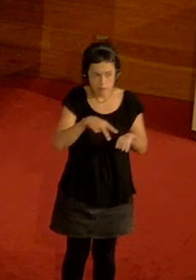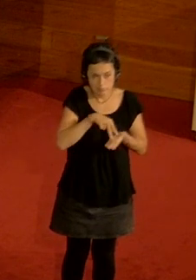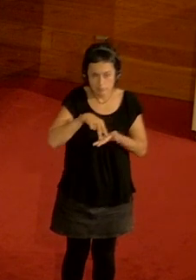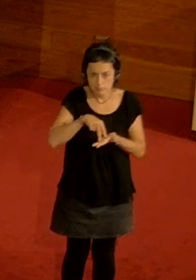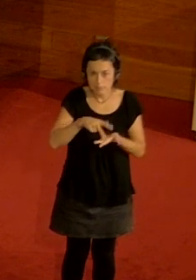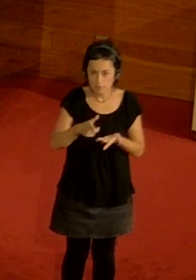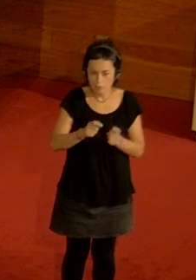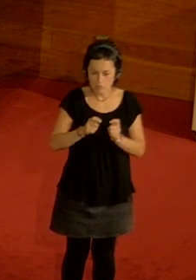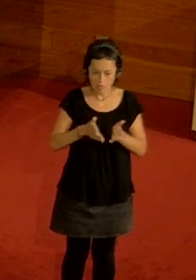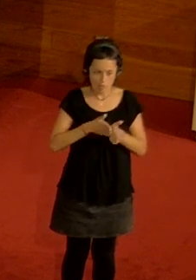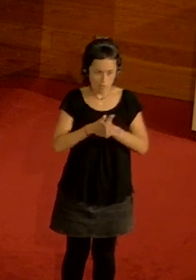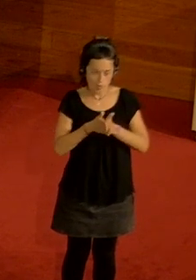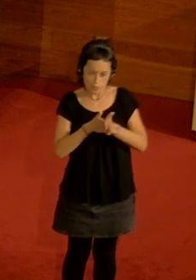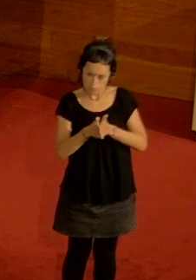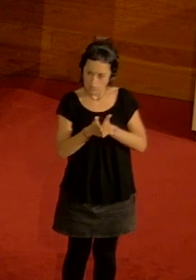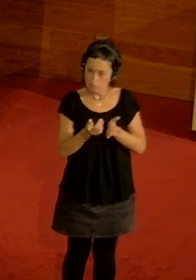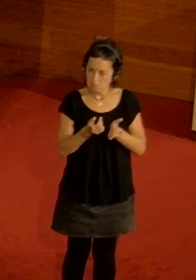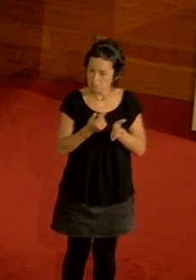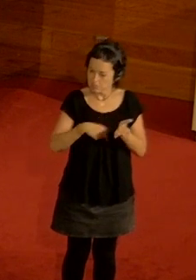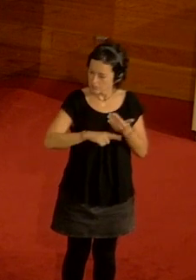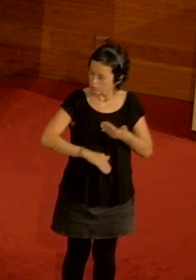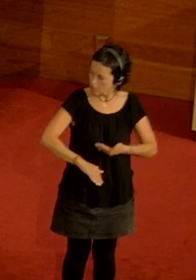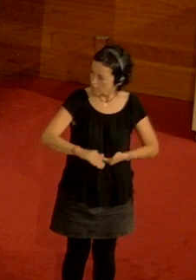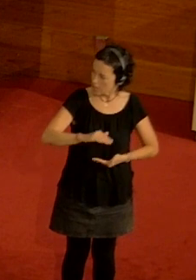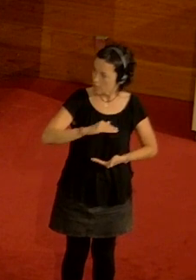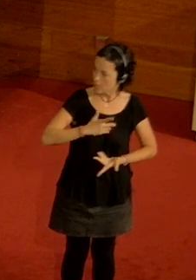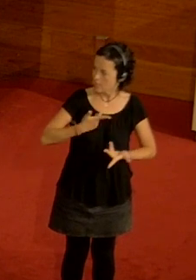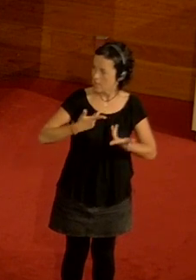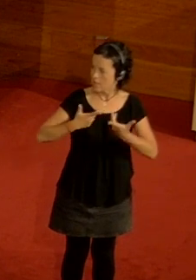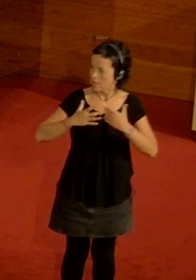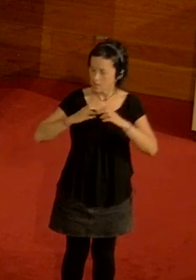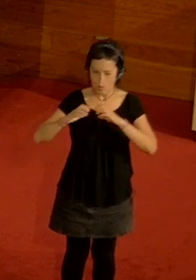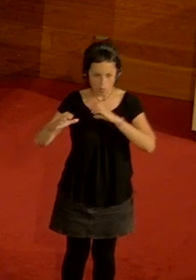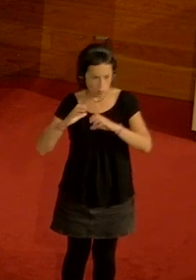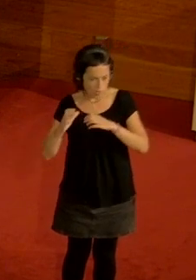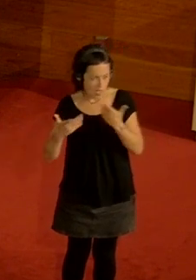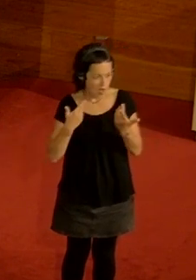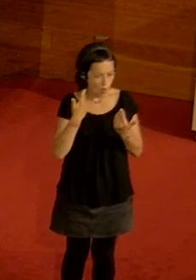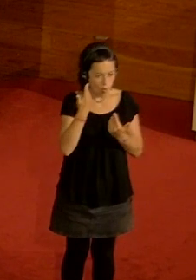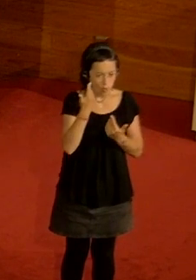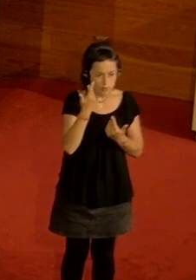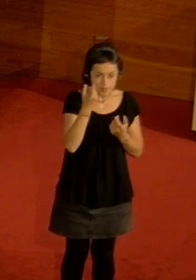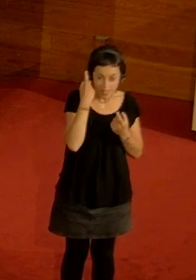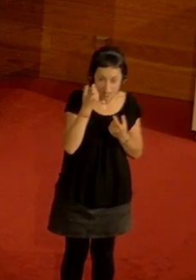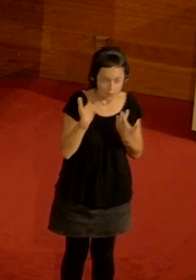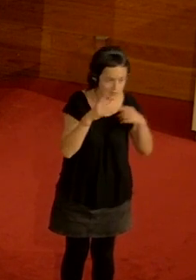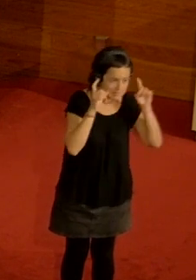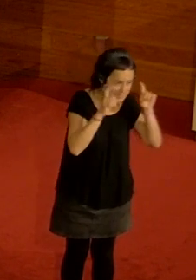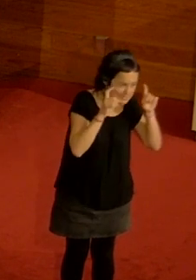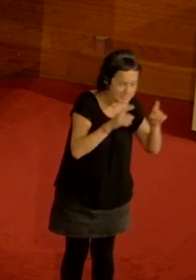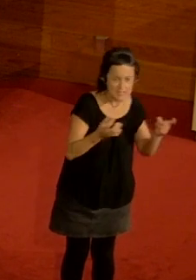nos motiva y lo que tenemos que ser capaces también yo creo que de comunicar a nuestros estudiantes y y a las personas con las que